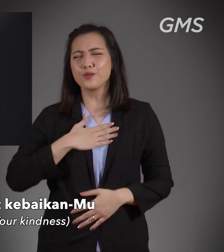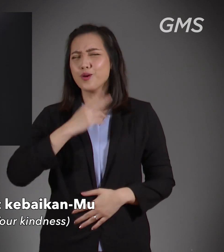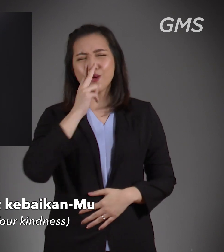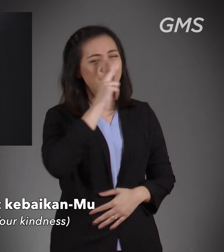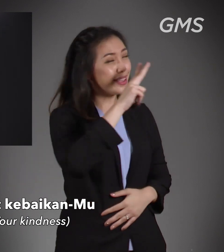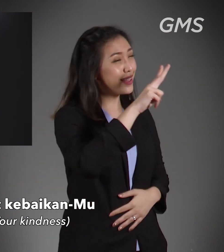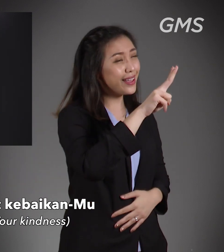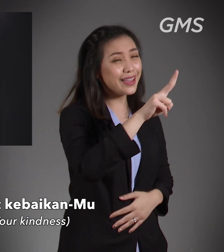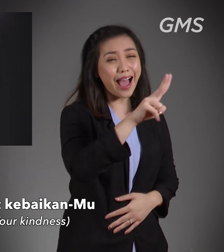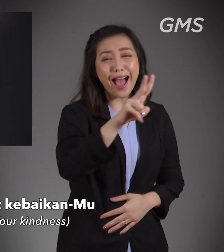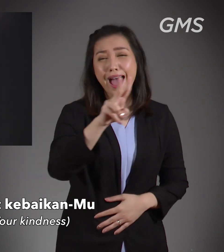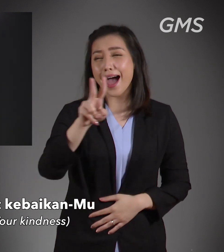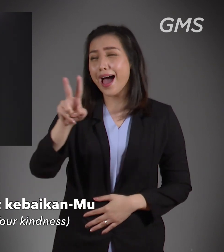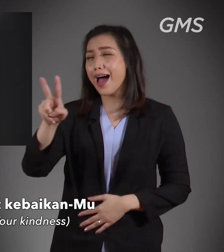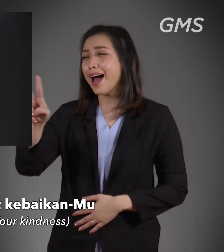Telah